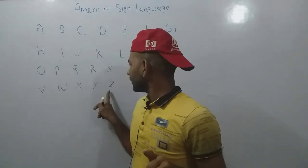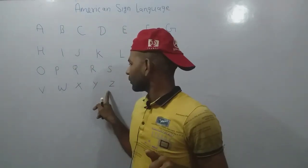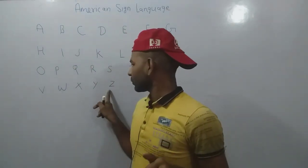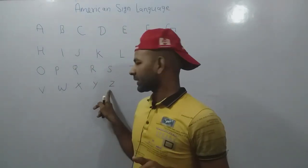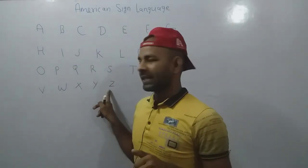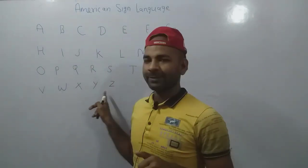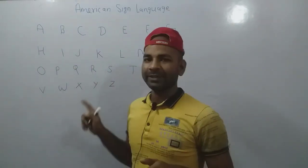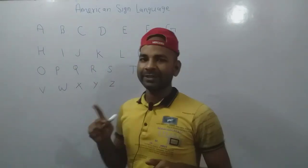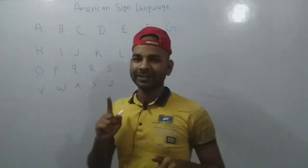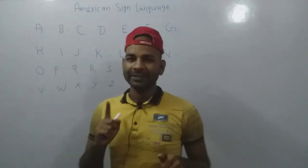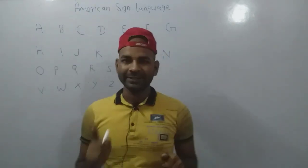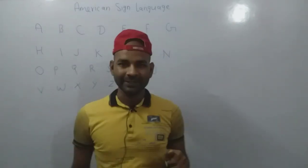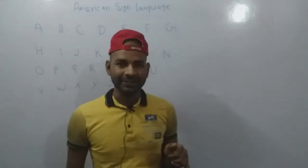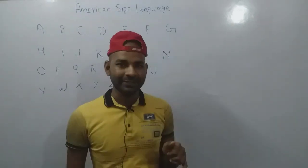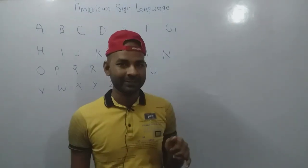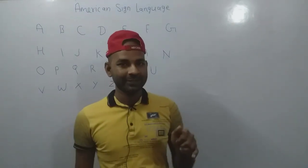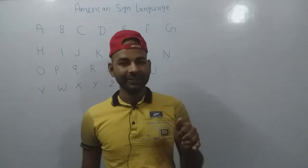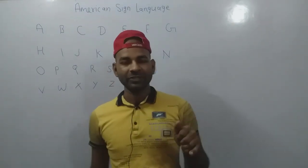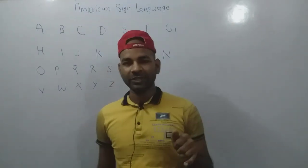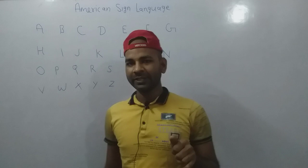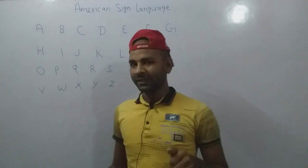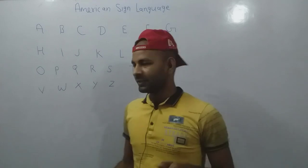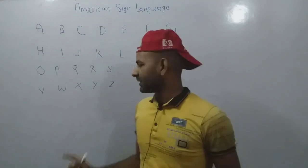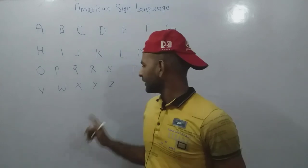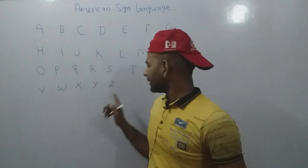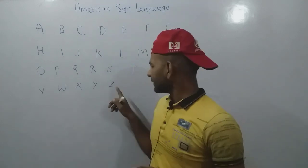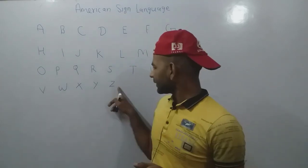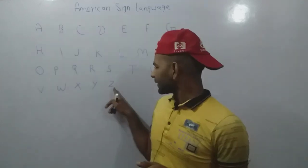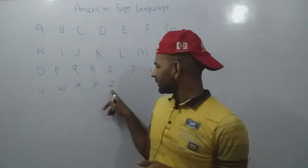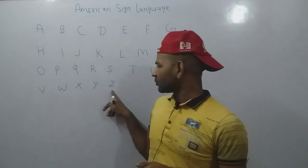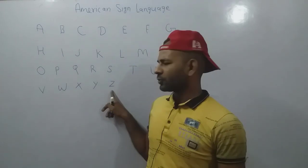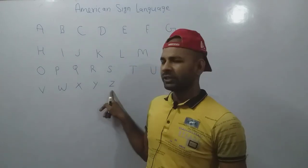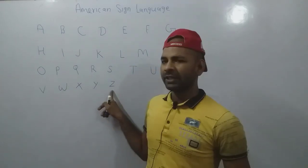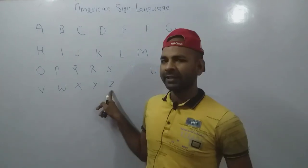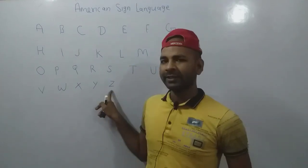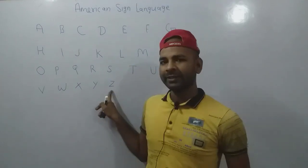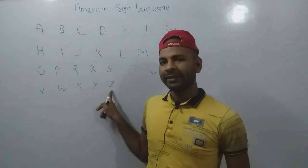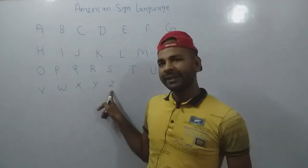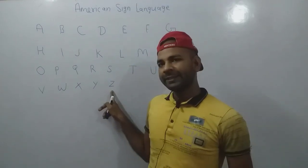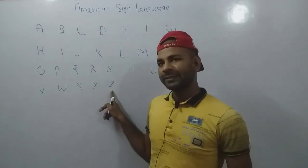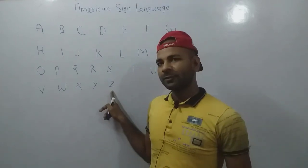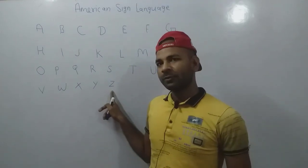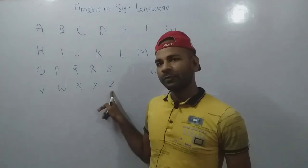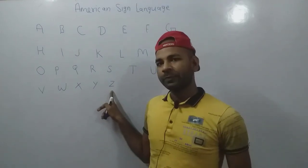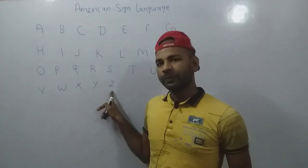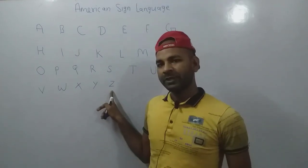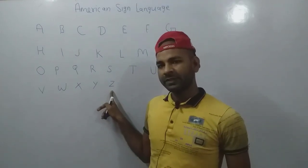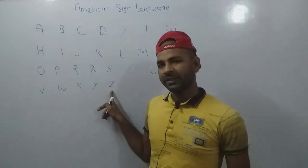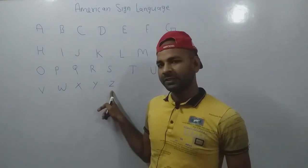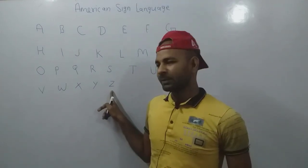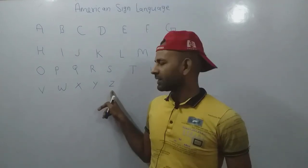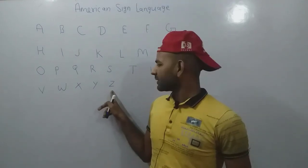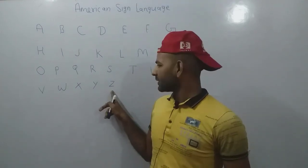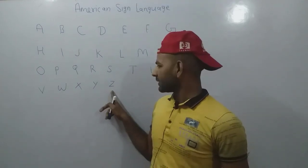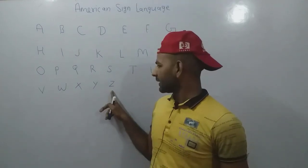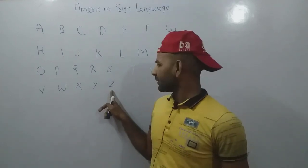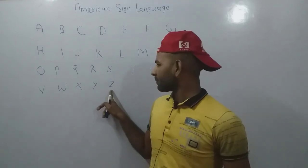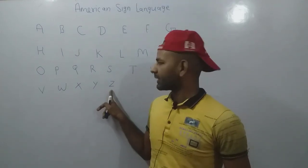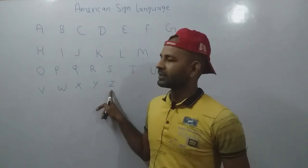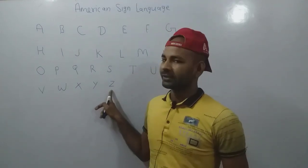और उसके लास्ट में Z या G। याद रखिए ये जो लिखा है ना, इसको ब्रिटिश इंग्लिश में Z पढ़ा जाता